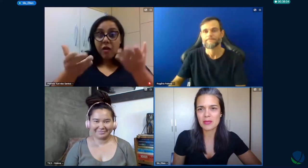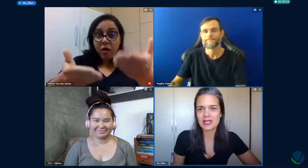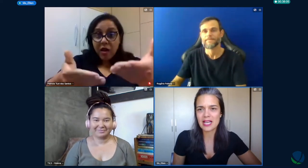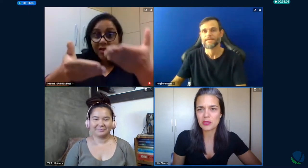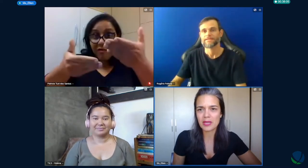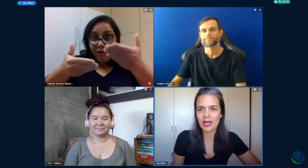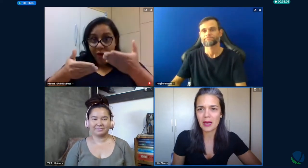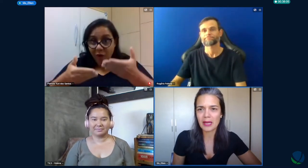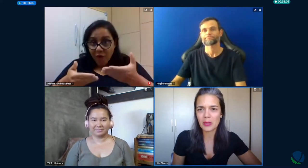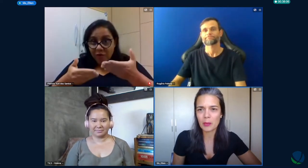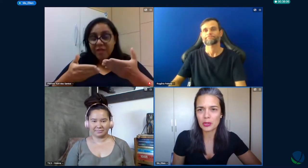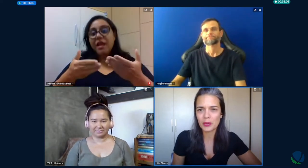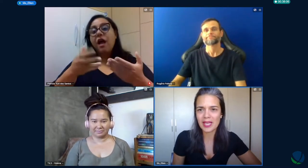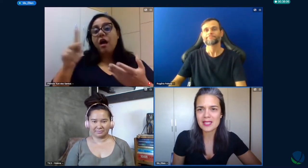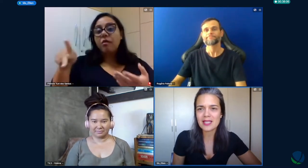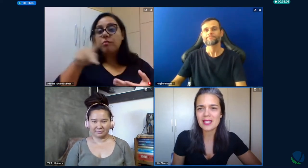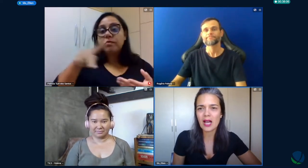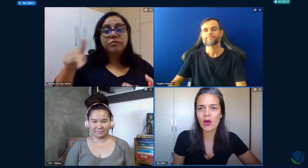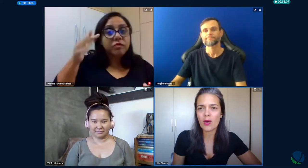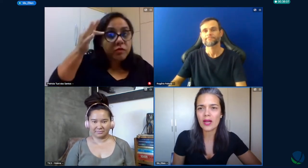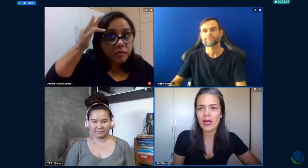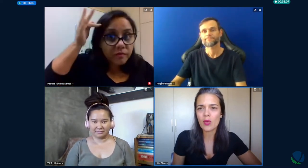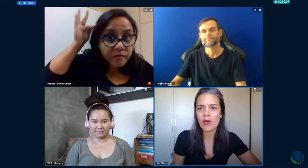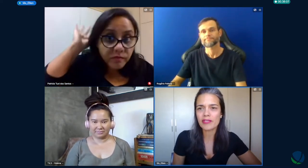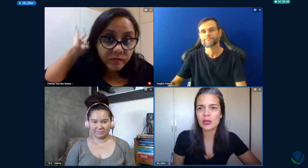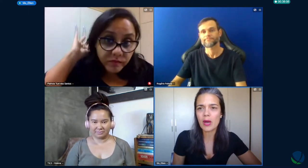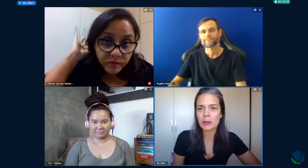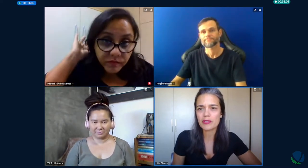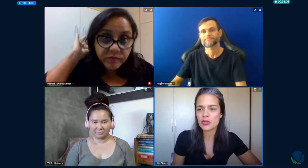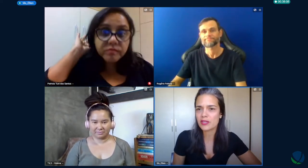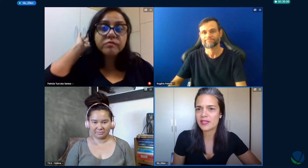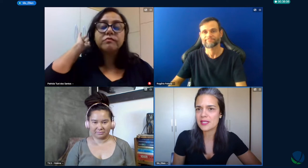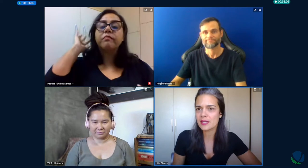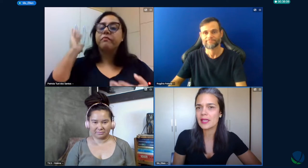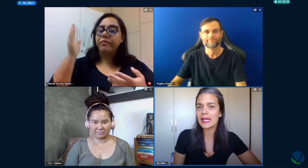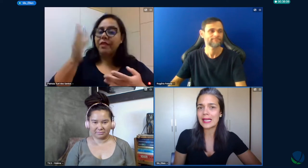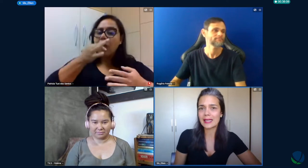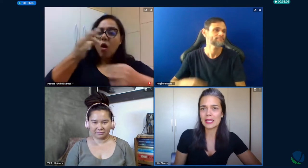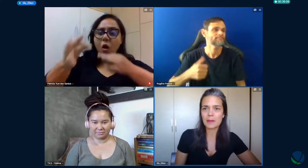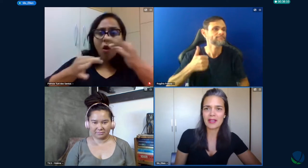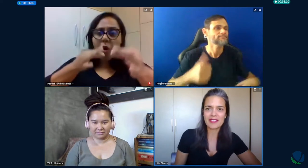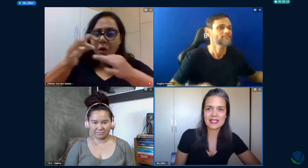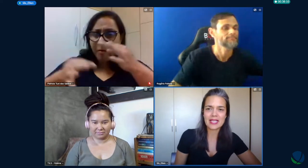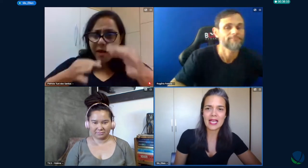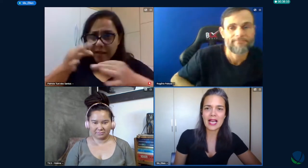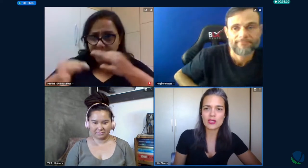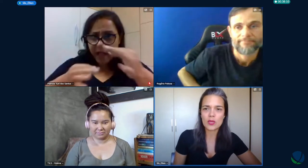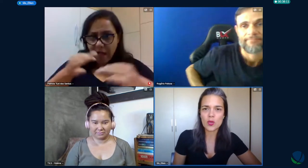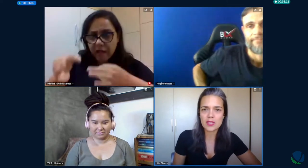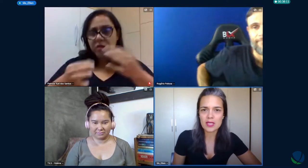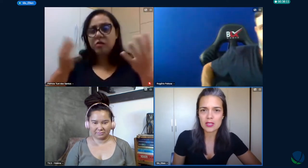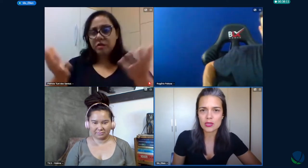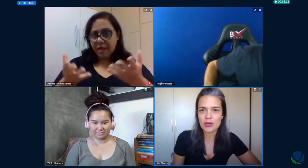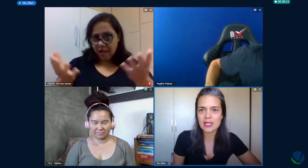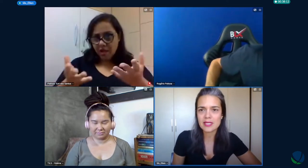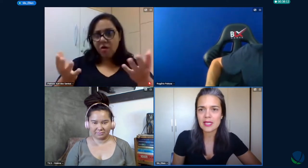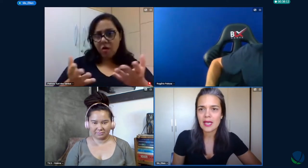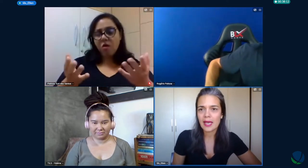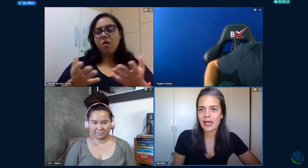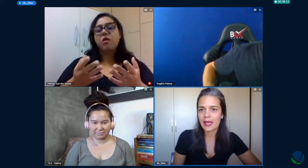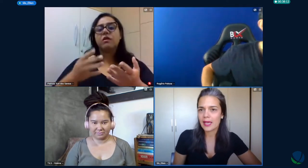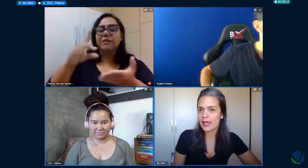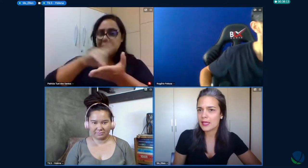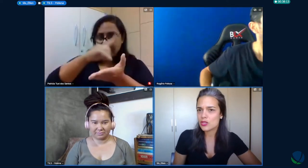feito acessibilidade para a língua portuguesa e agora eu convido a professora Francilene para fazer as suas